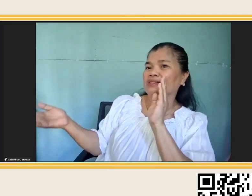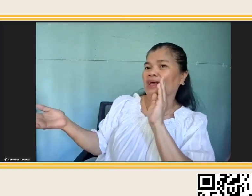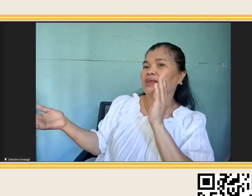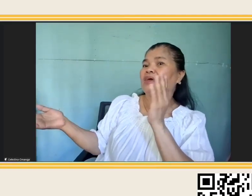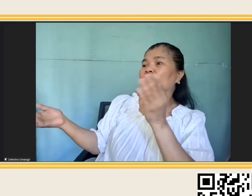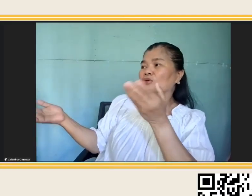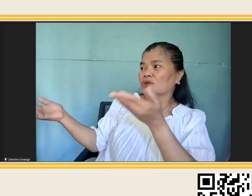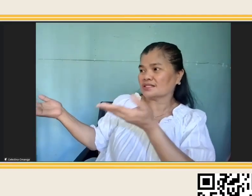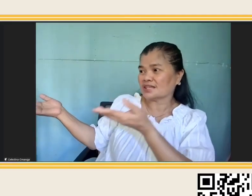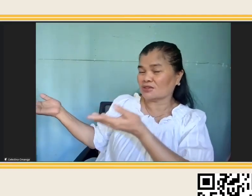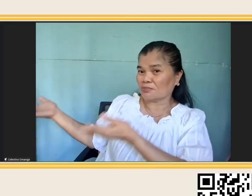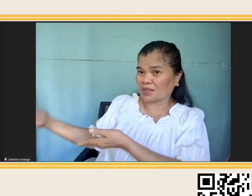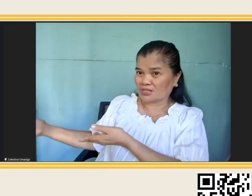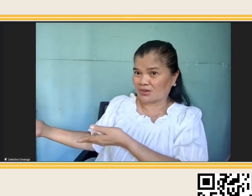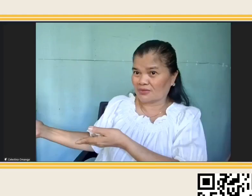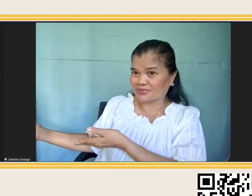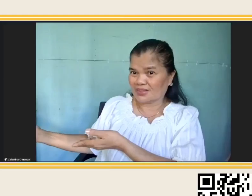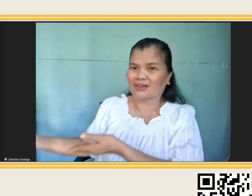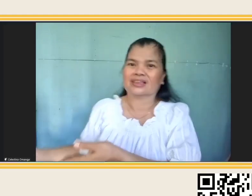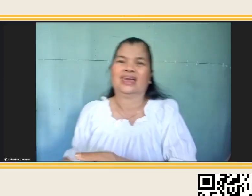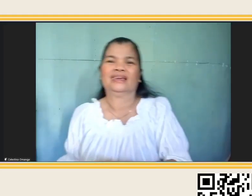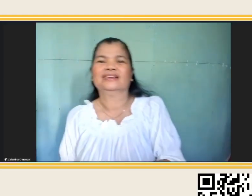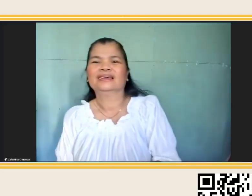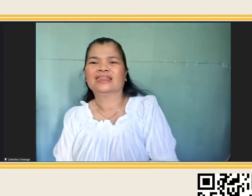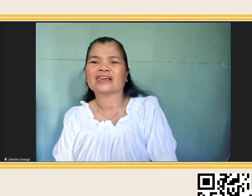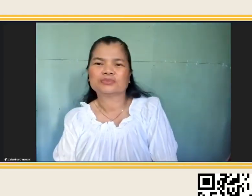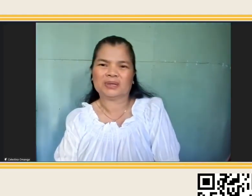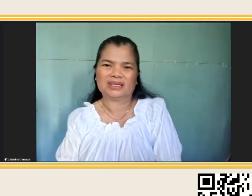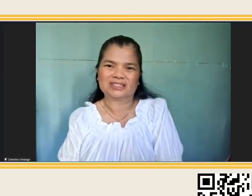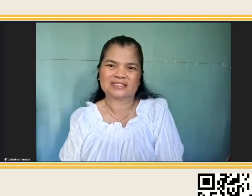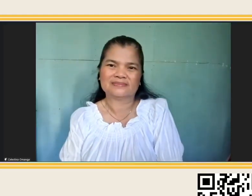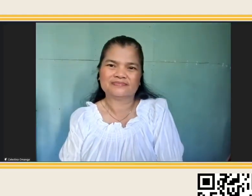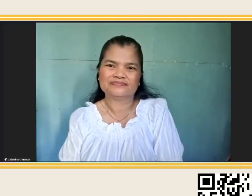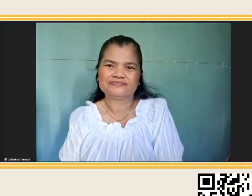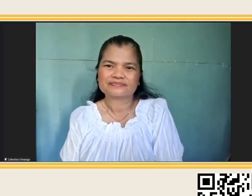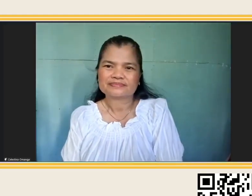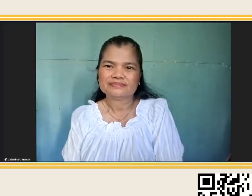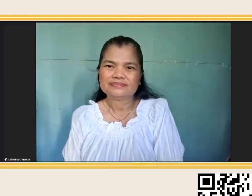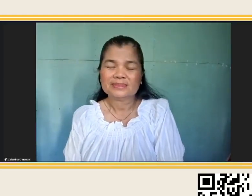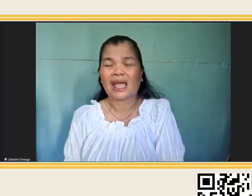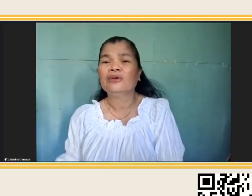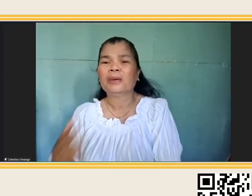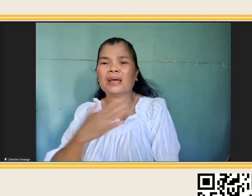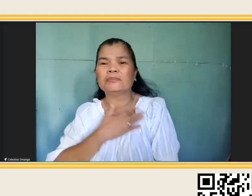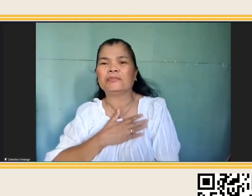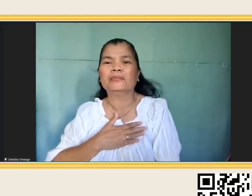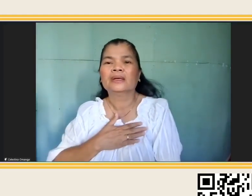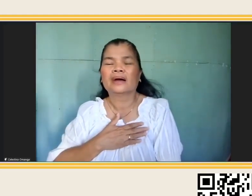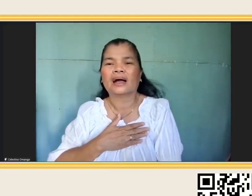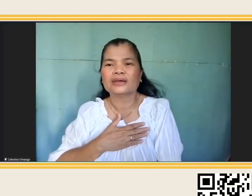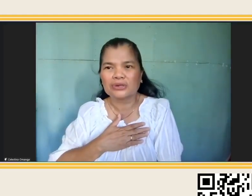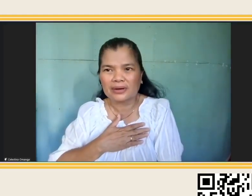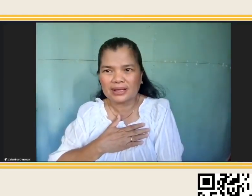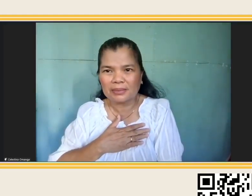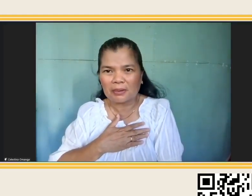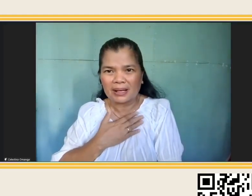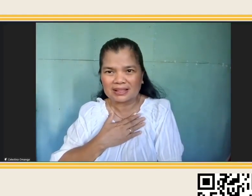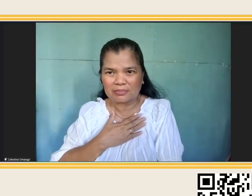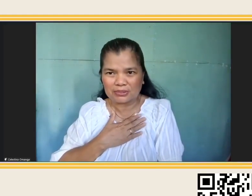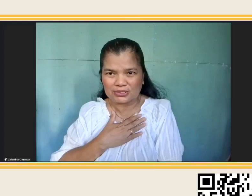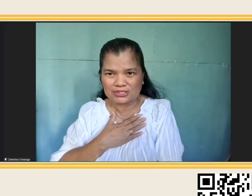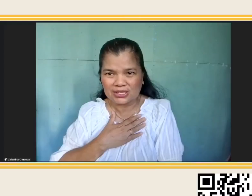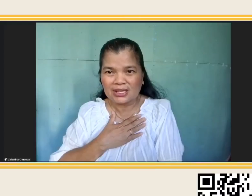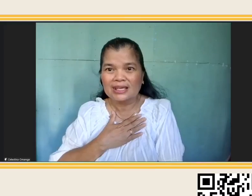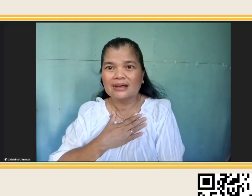ng right hand kung nasaan yung pinto. Okay. Next please. Ayun pa lang. Ay, sorry, hindi pa